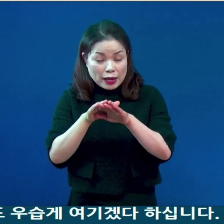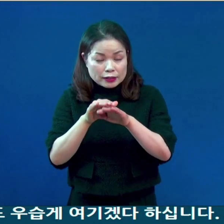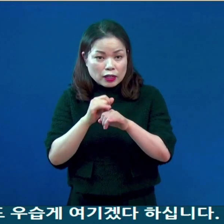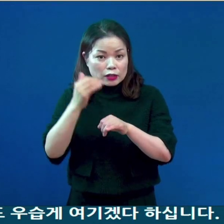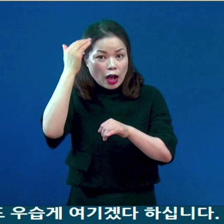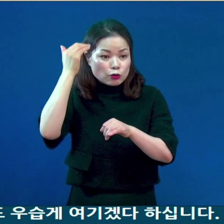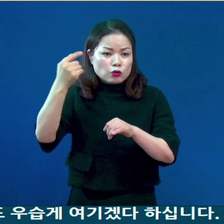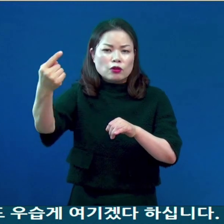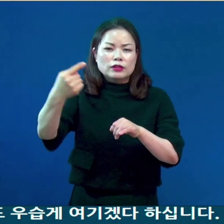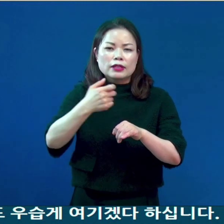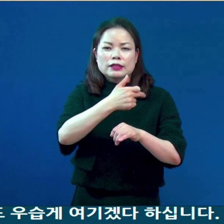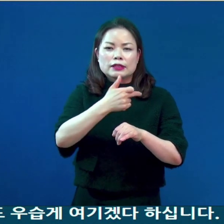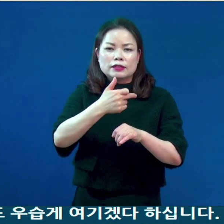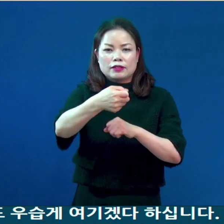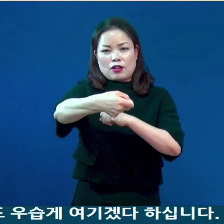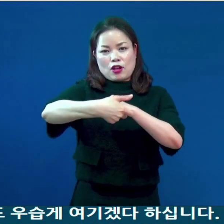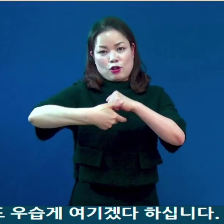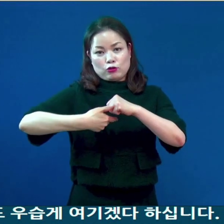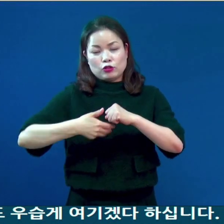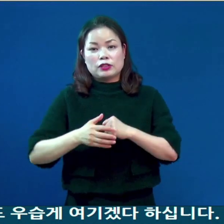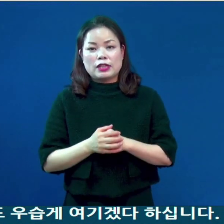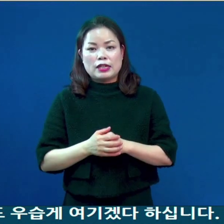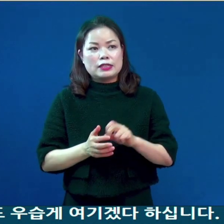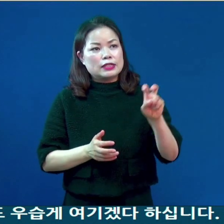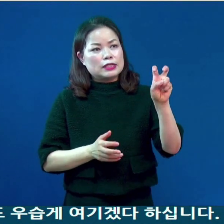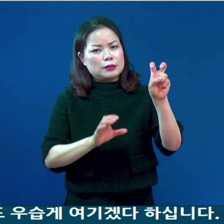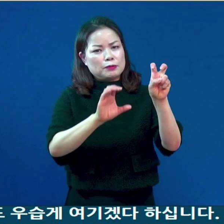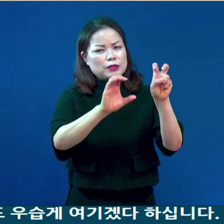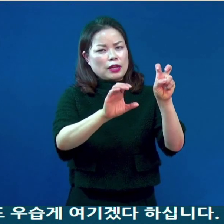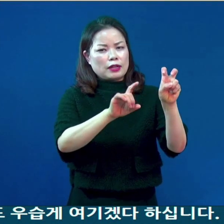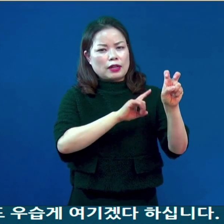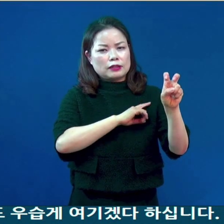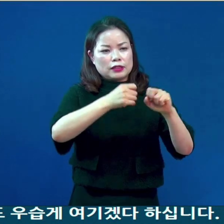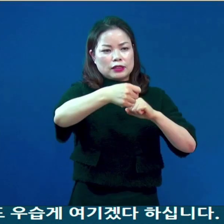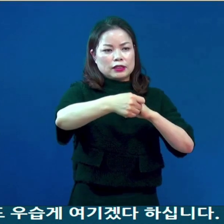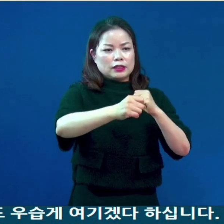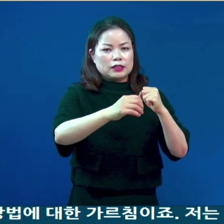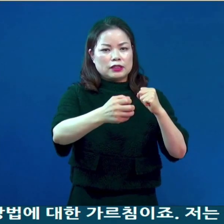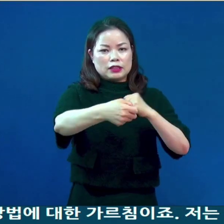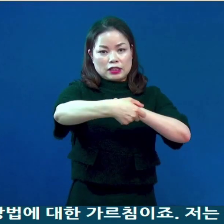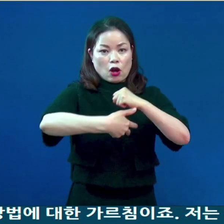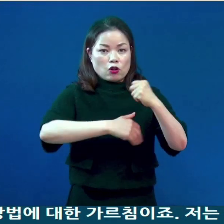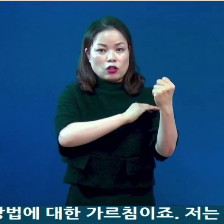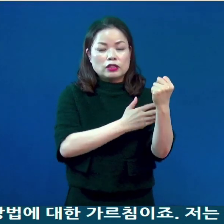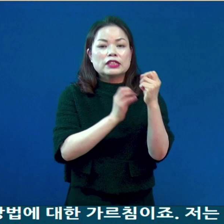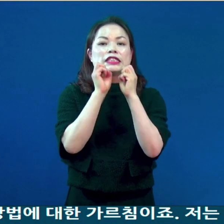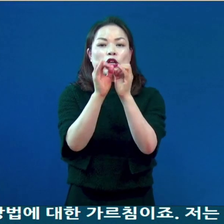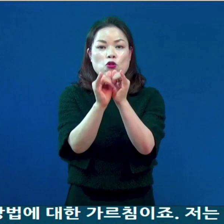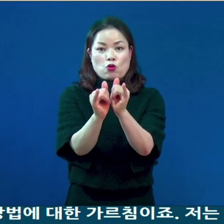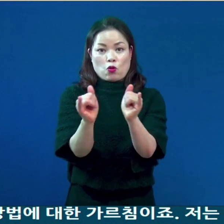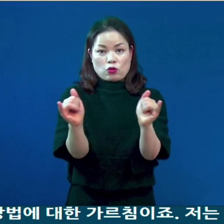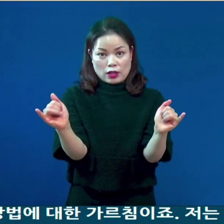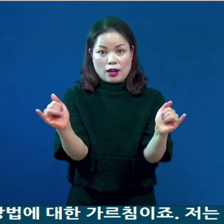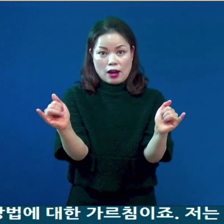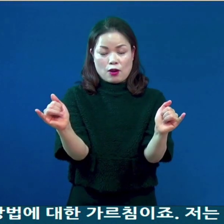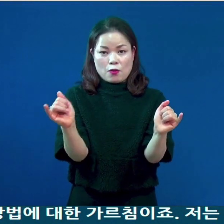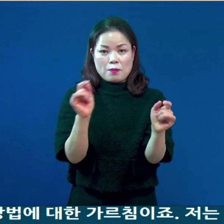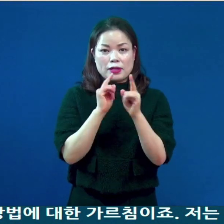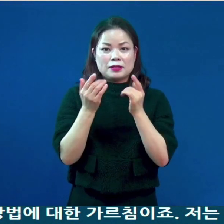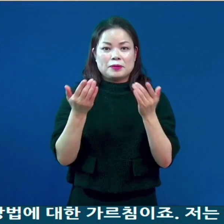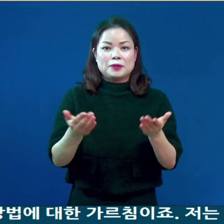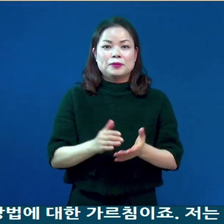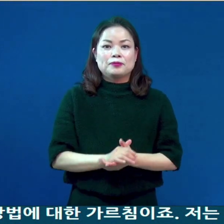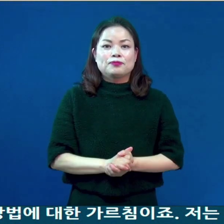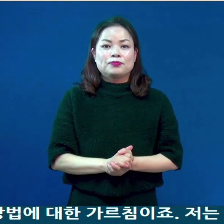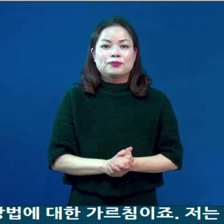오셔서 큰 영향을 미쳤죠. 아마도 20세기 가장 영향력을 미쳤던 전도자 중에 한 분이다, 이렇게 말할 수 있을